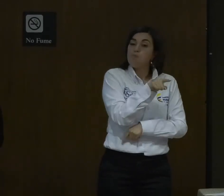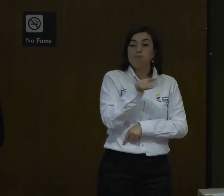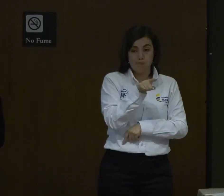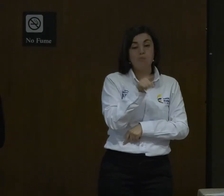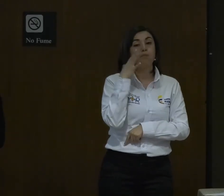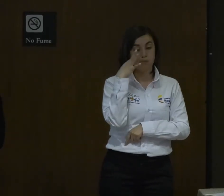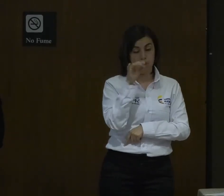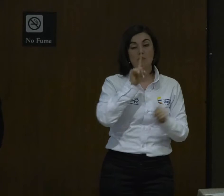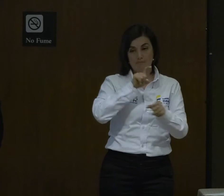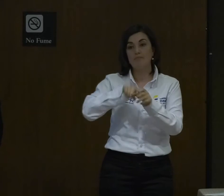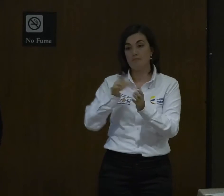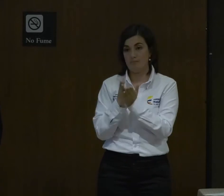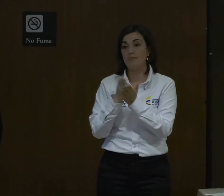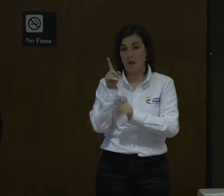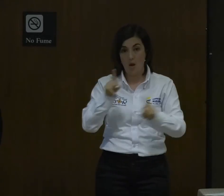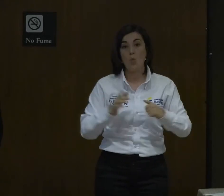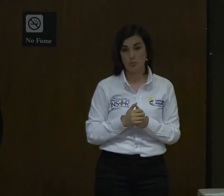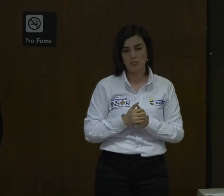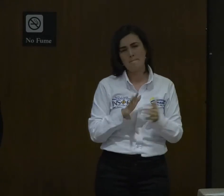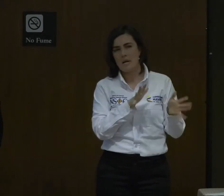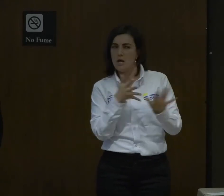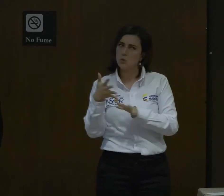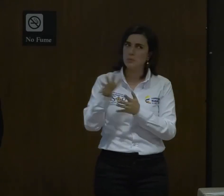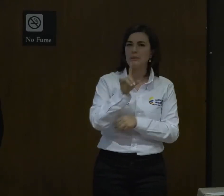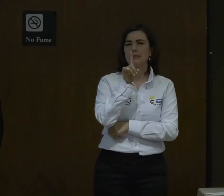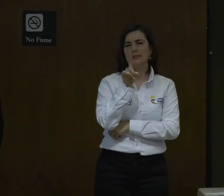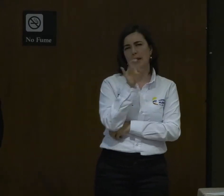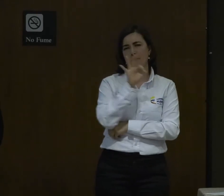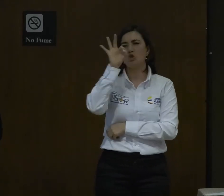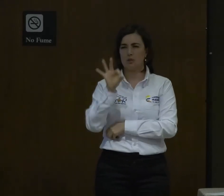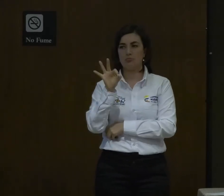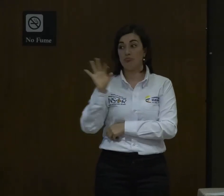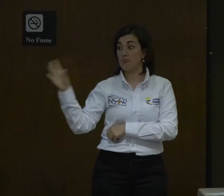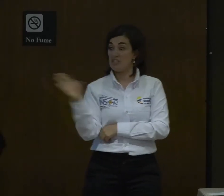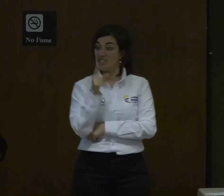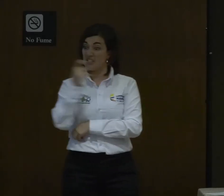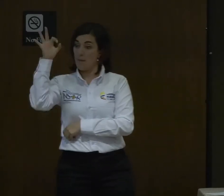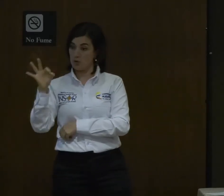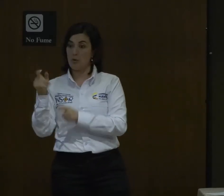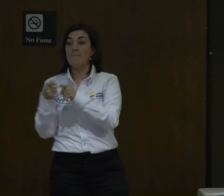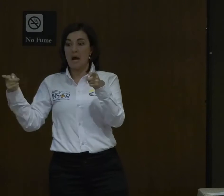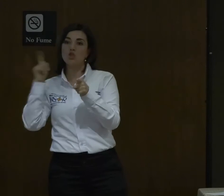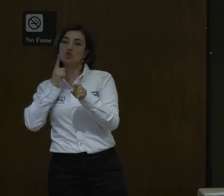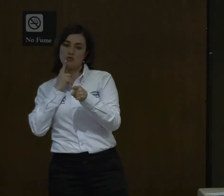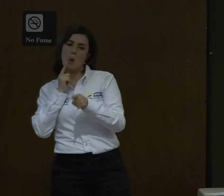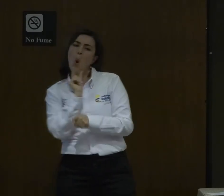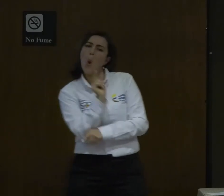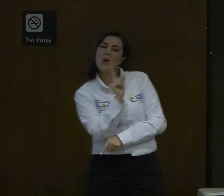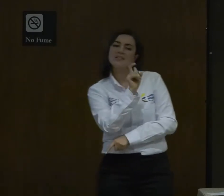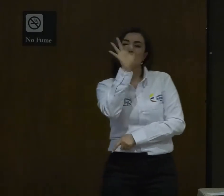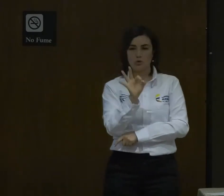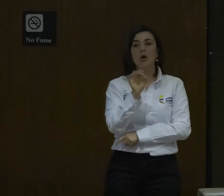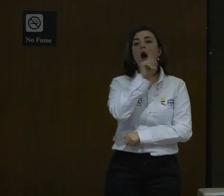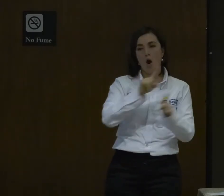de estudiantes oyentes, que creo que ahora mismo es como un 6%. Son estudiantes oyentes que tienen un interés especial en trabajar